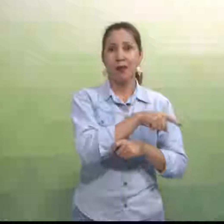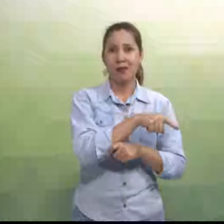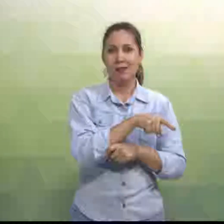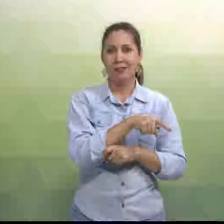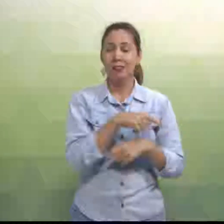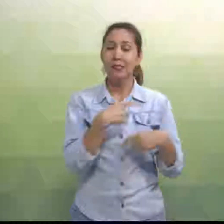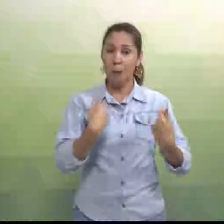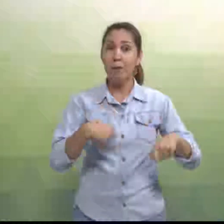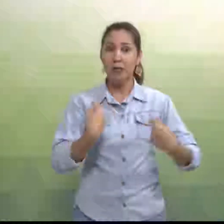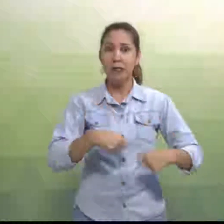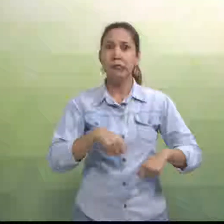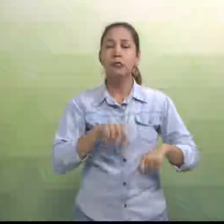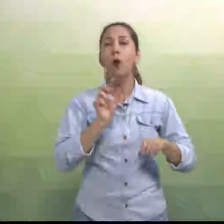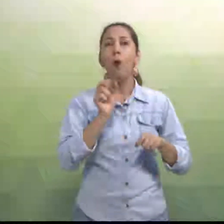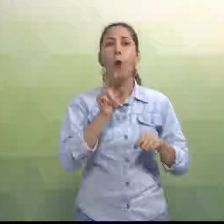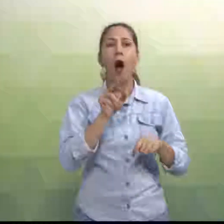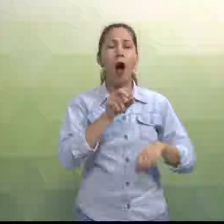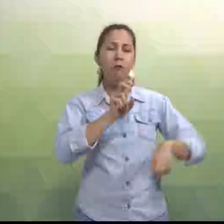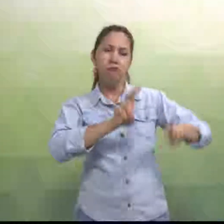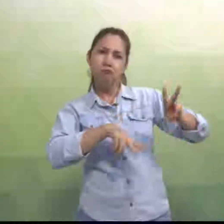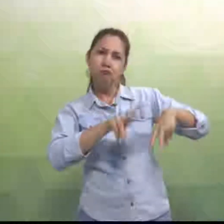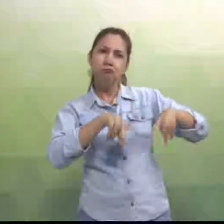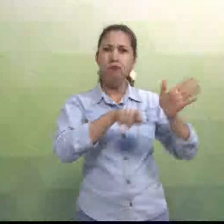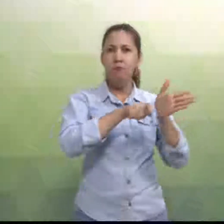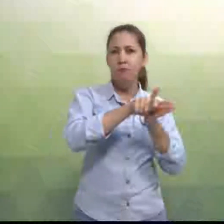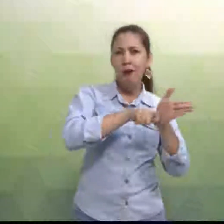complicado. Então é necessário que